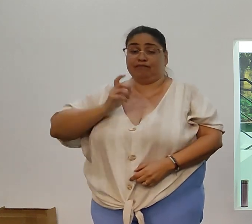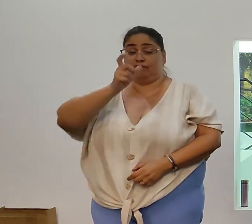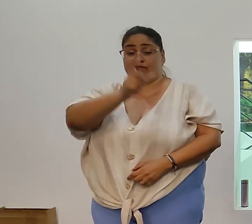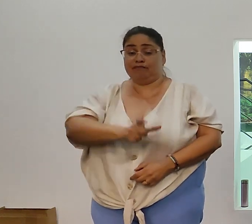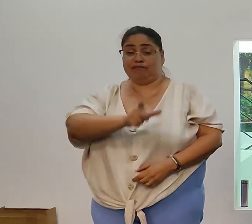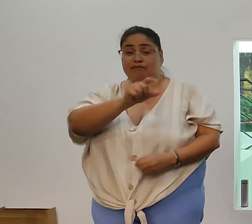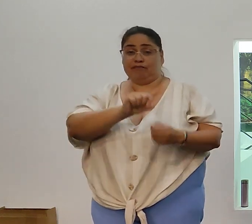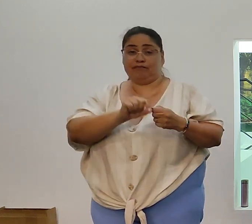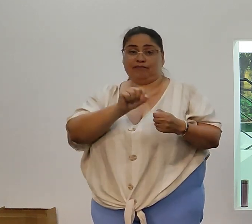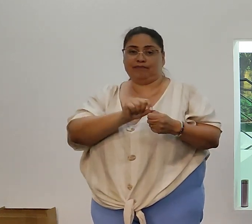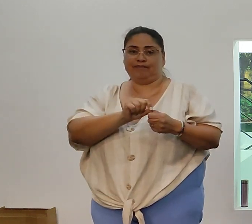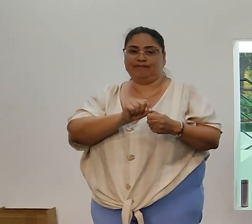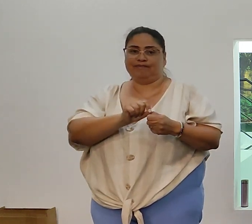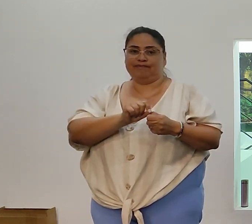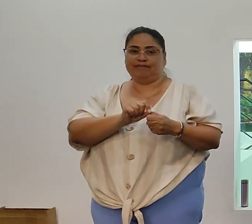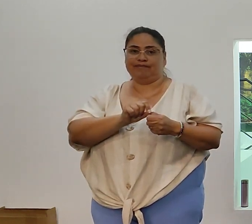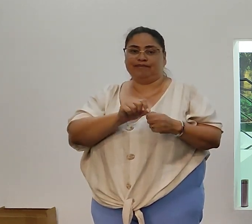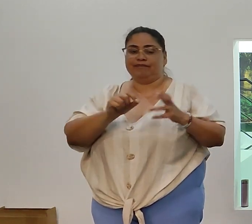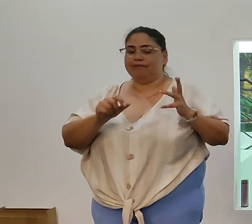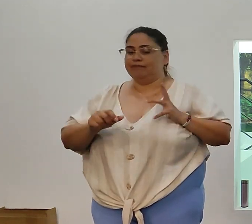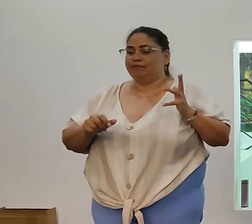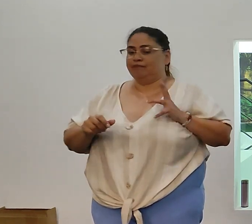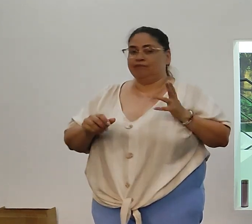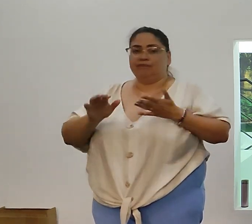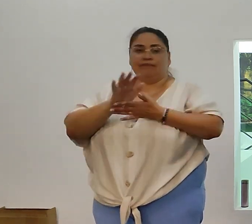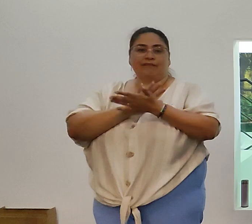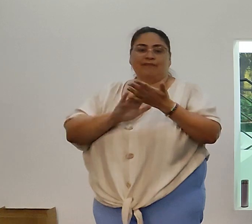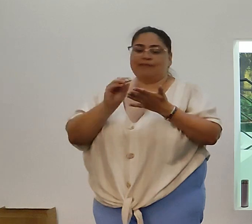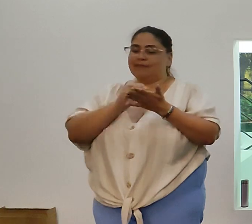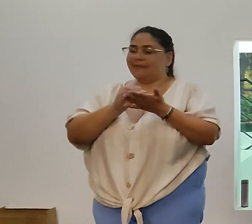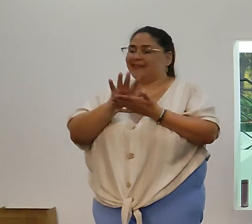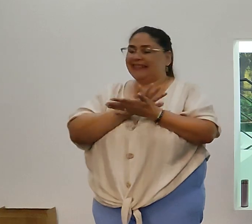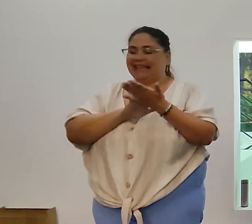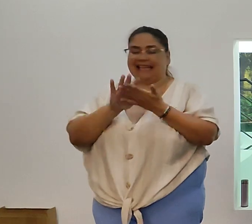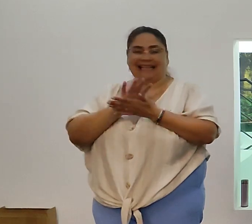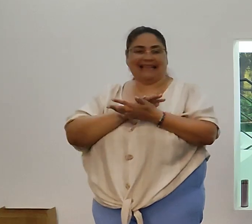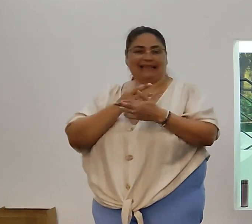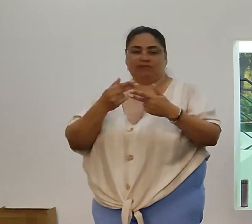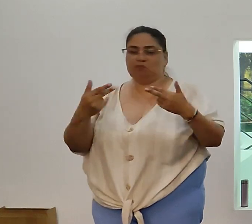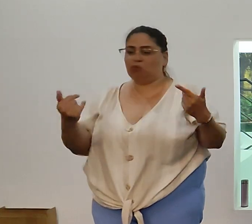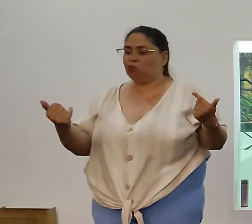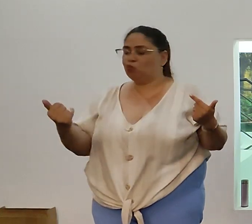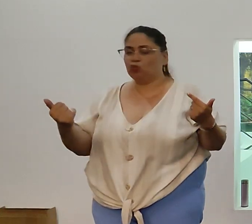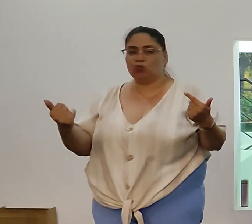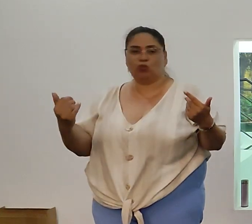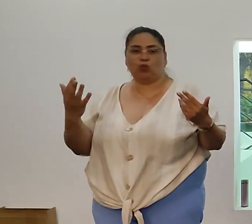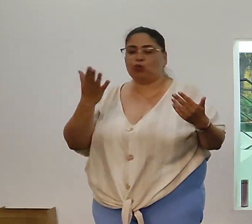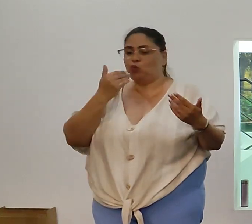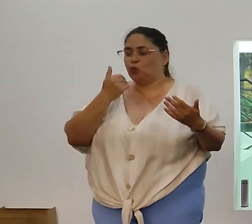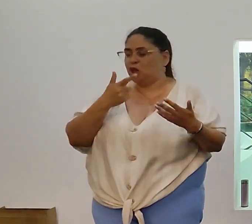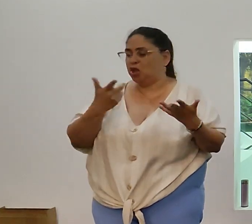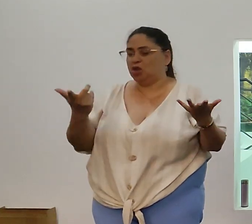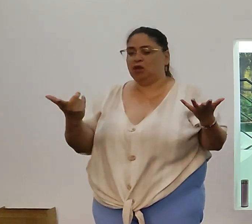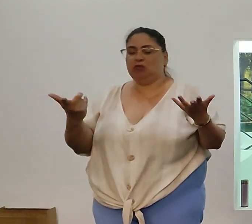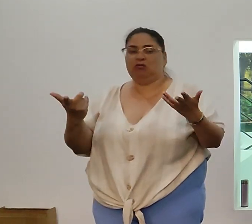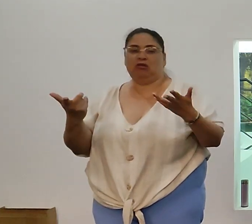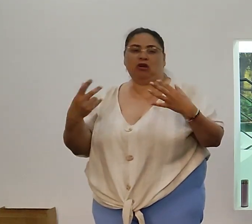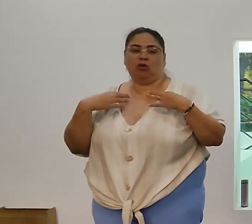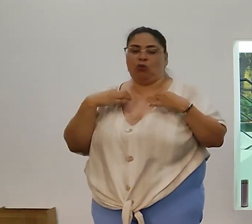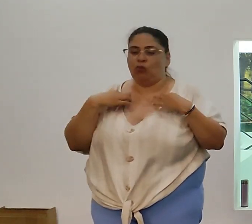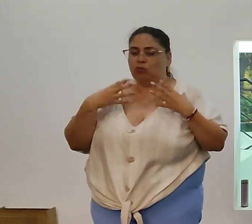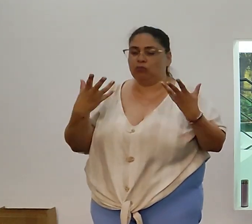Com certeza a família deste rico não tinha falta de nada aqui na terra. Com certeza tudo que os 5 irmãos dele